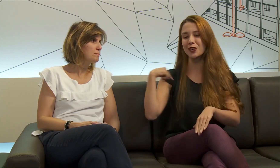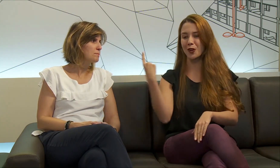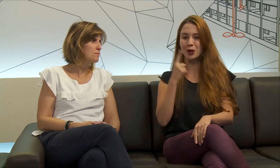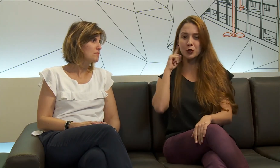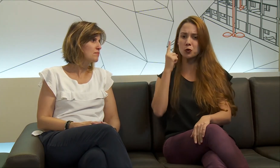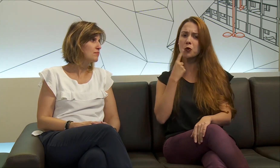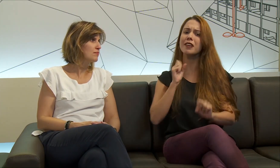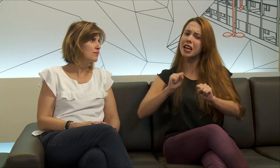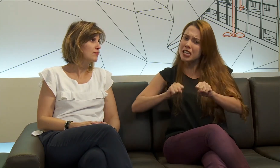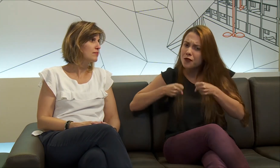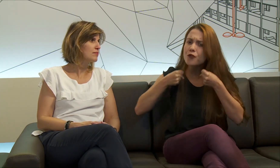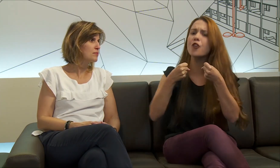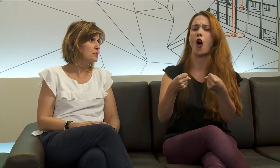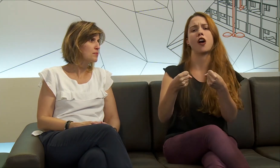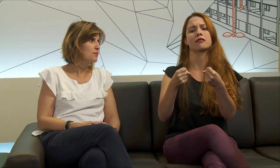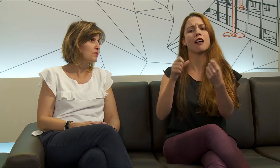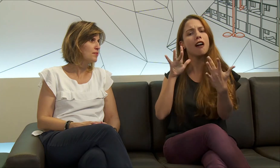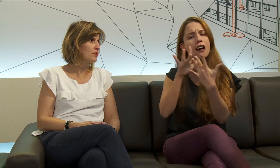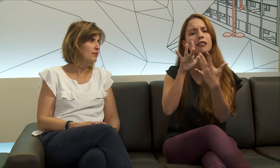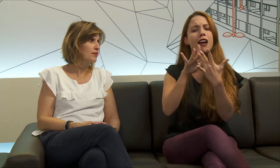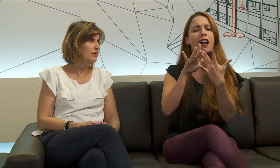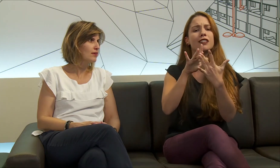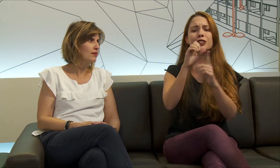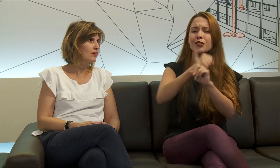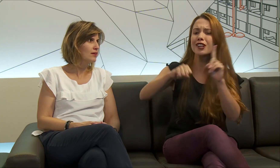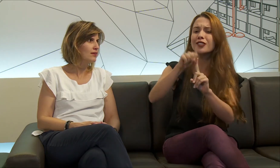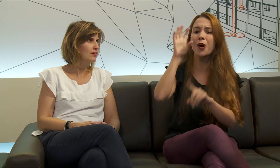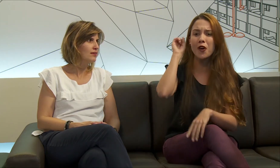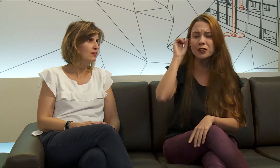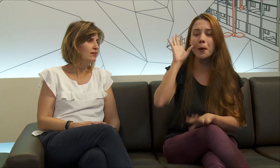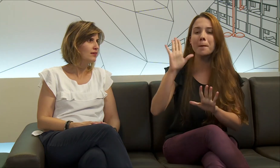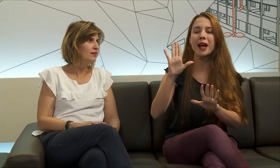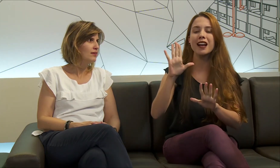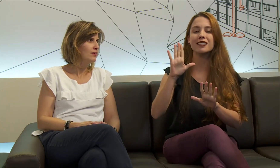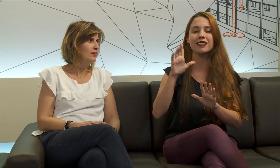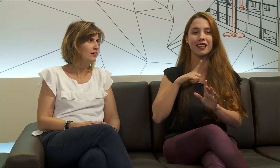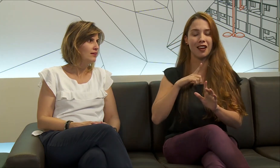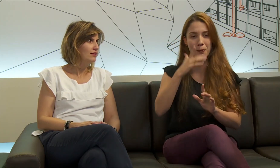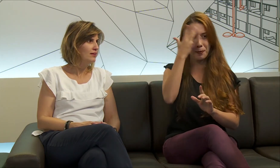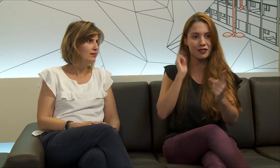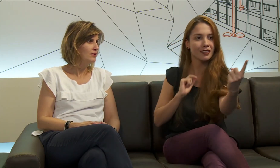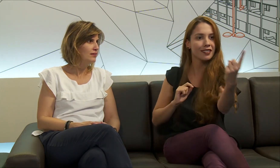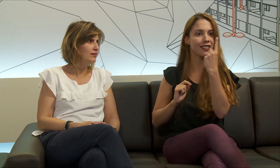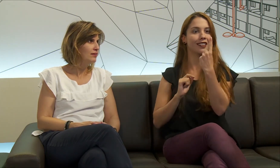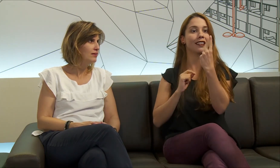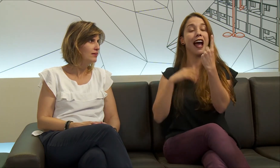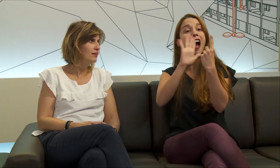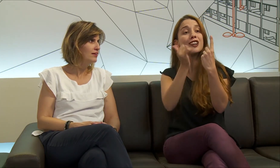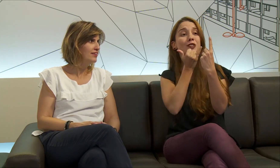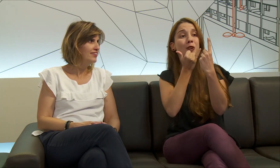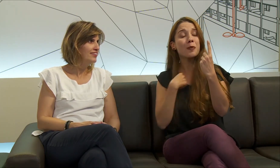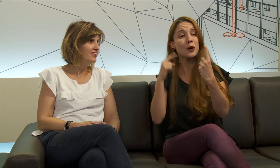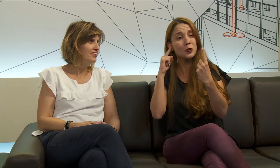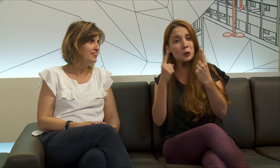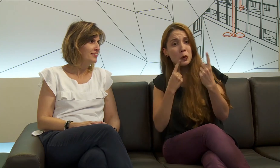E, claro, se levando sempre em consideração as condições de cada sujeito, é que se deve, então,